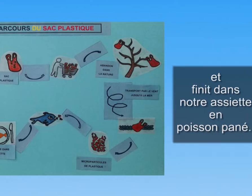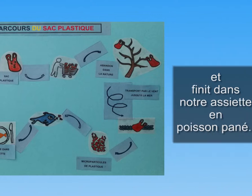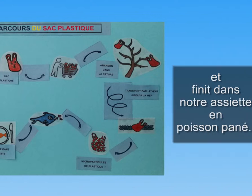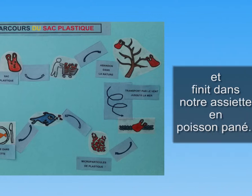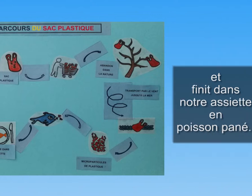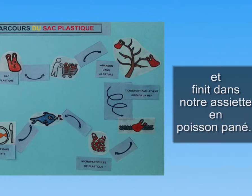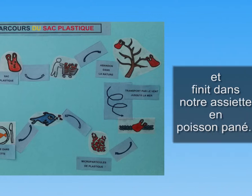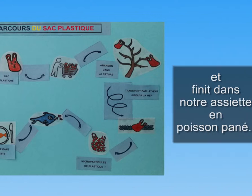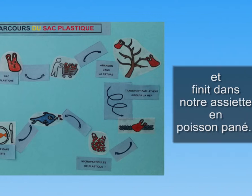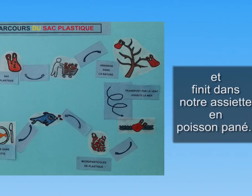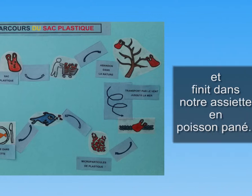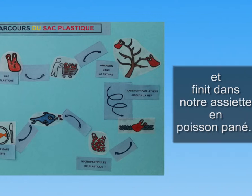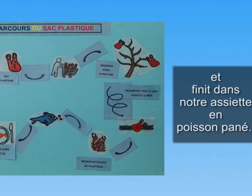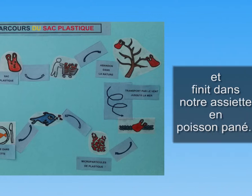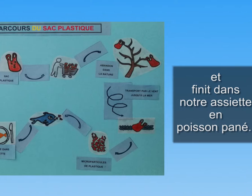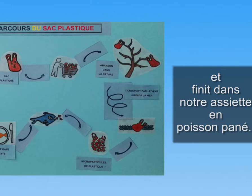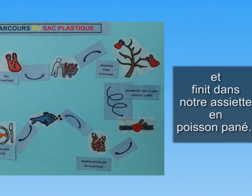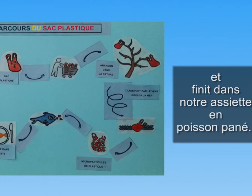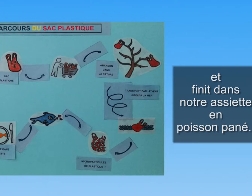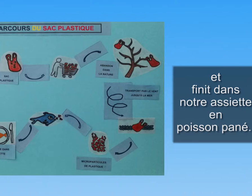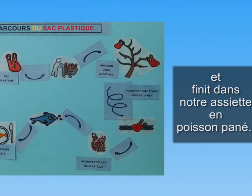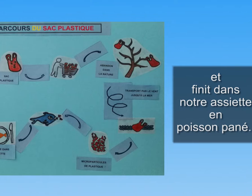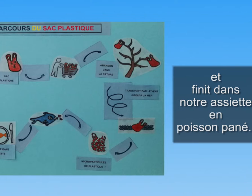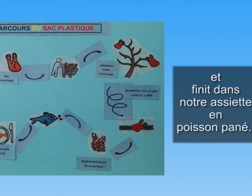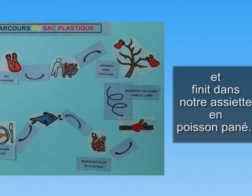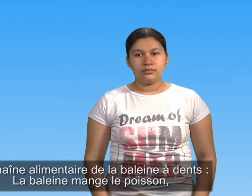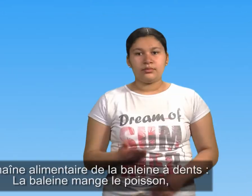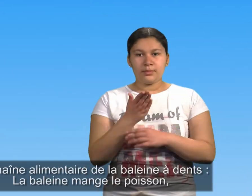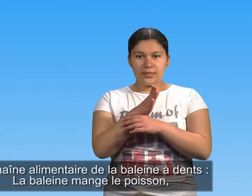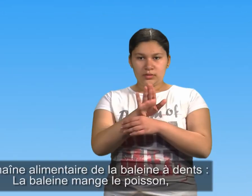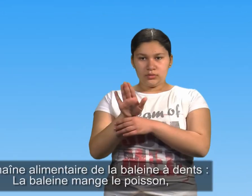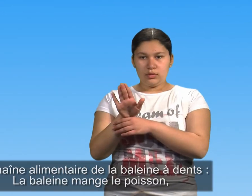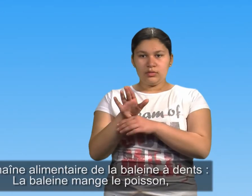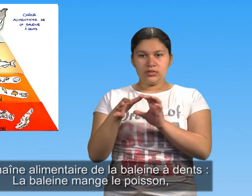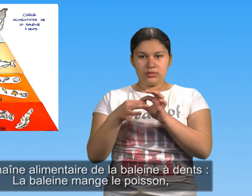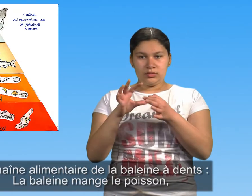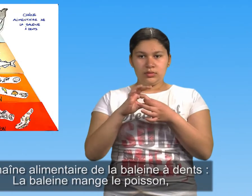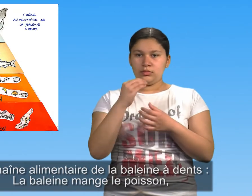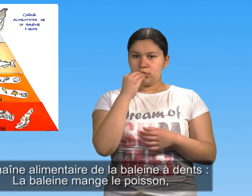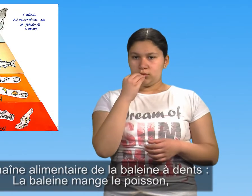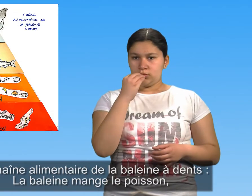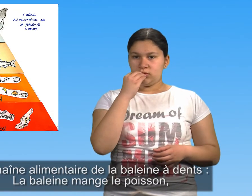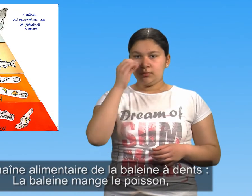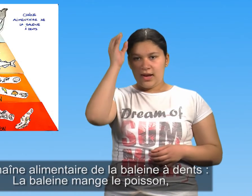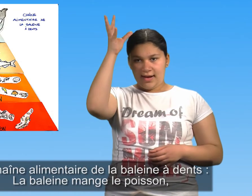et finit dans notre assiette en poisson pané. La chaîne alimentaire de la baleine.